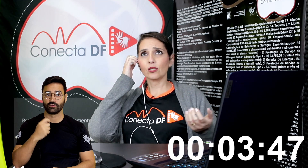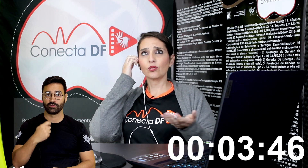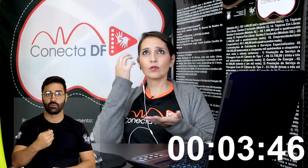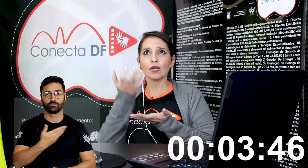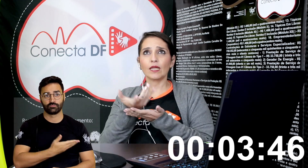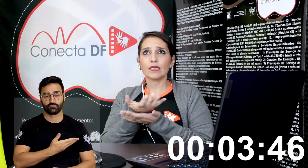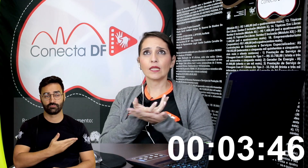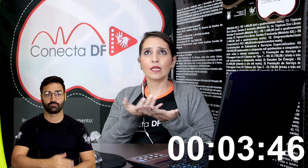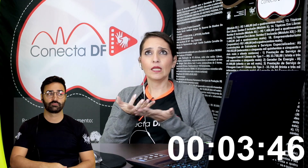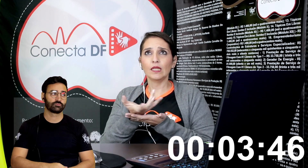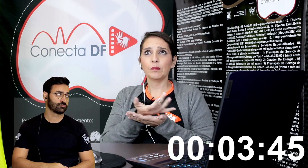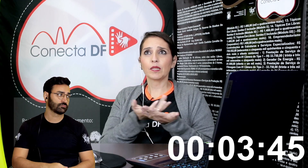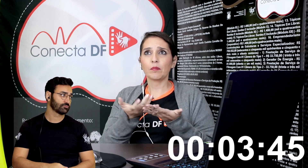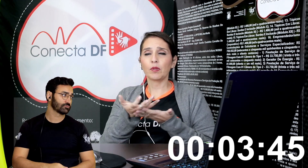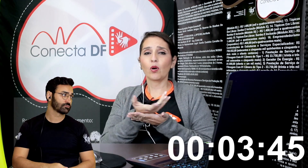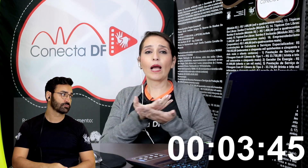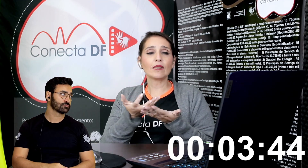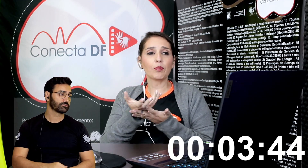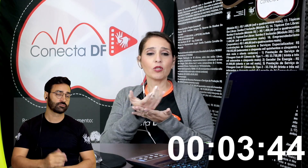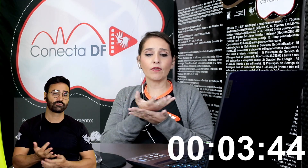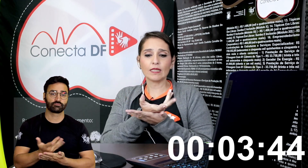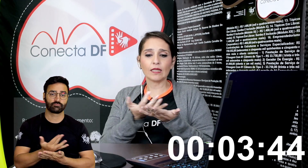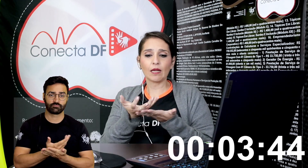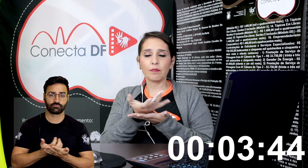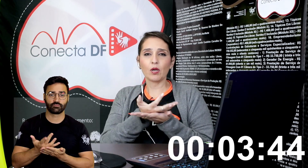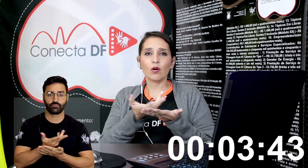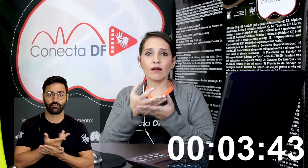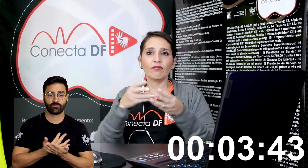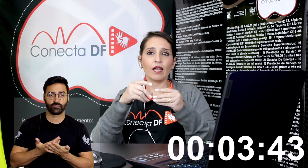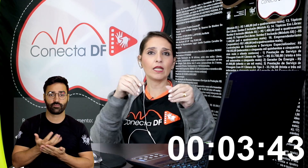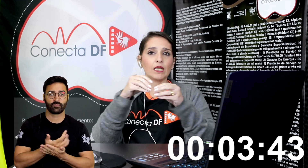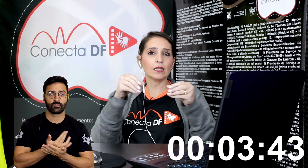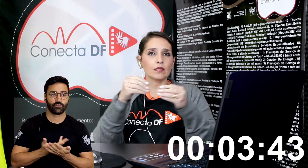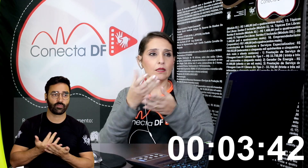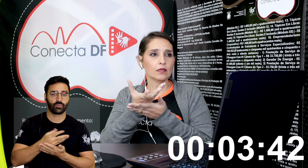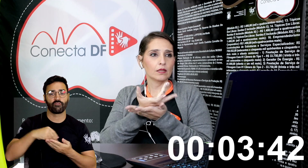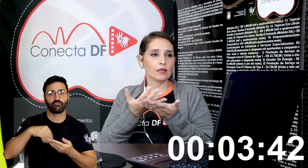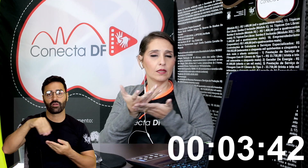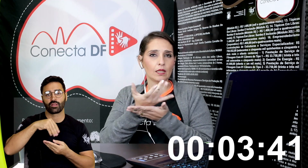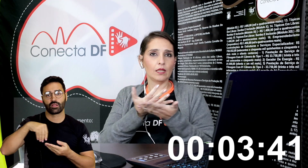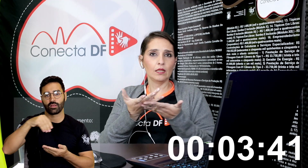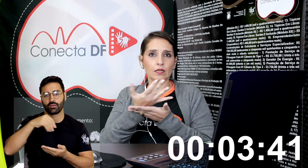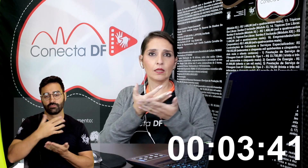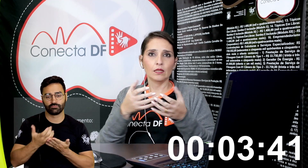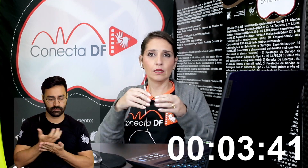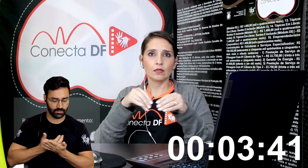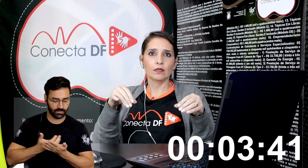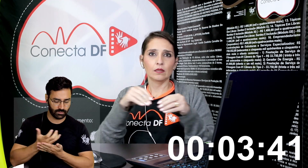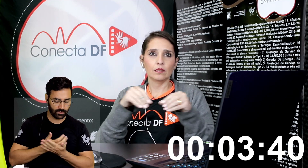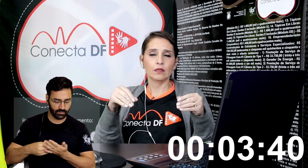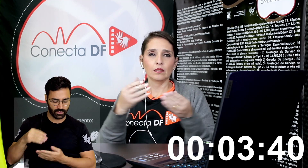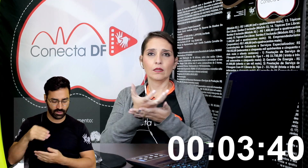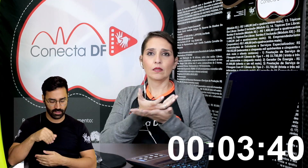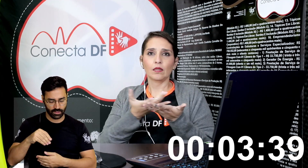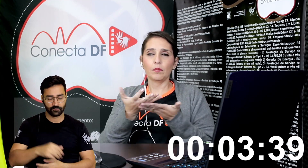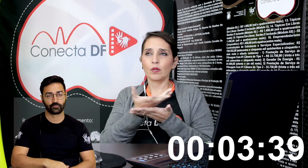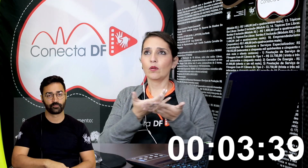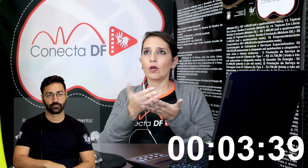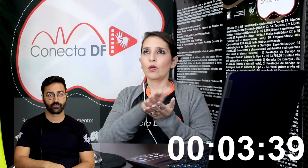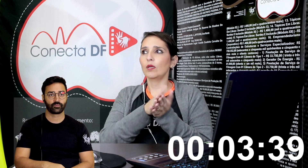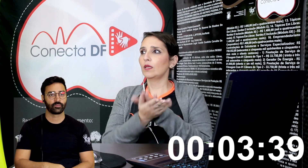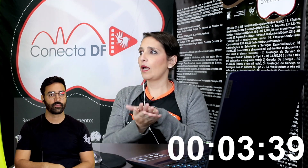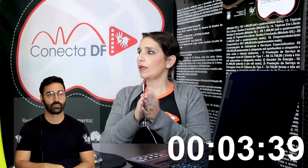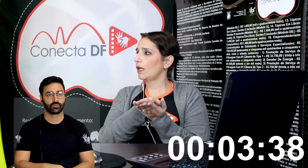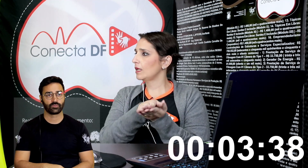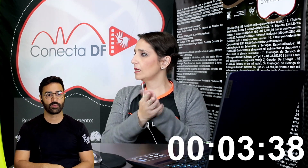Aí a gente usa esse aqui para tapioca. Aí você pode fazer tapioca, farinha, né? Ok.